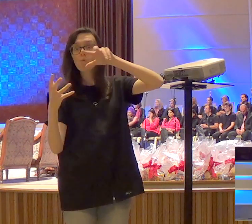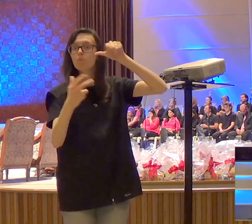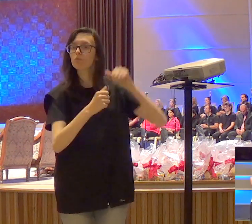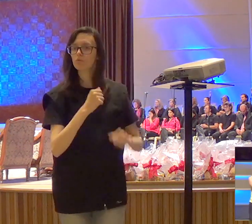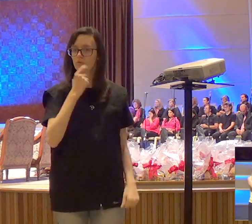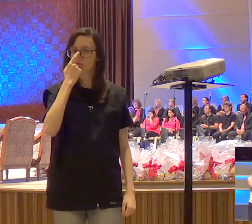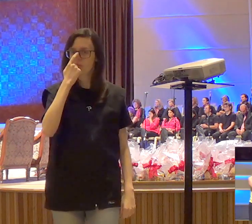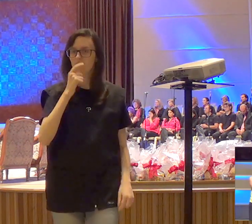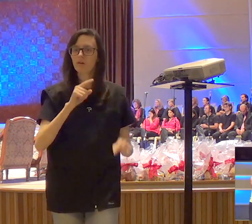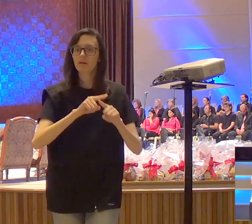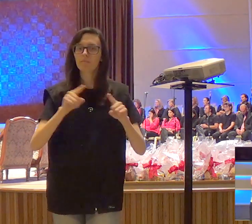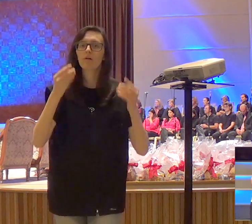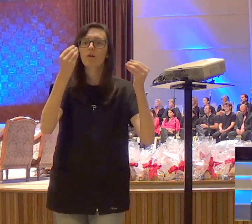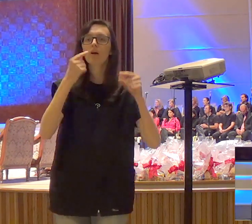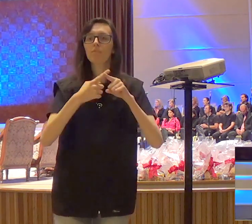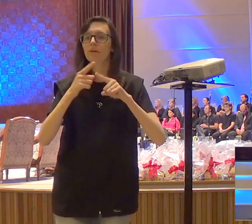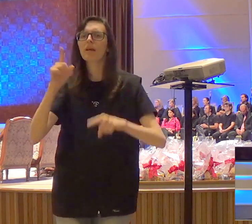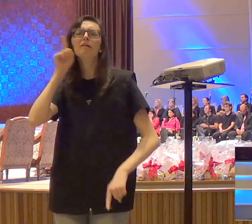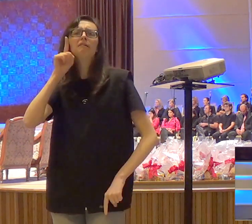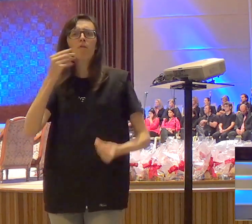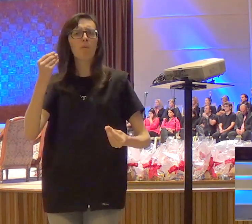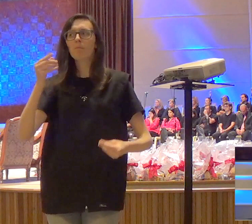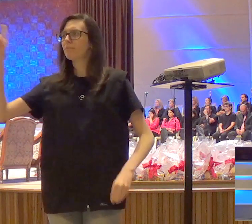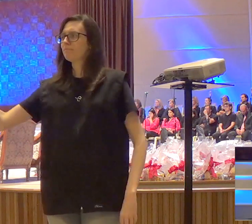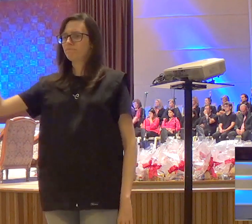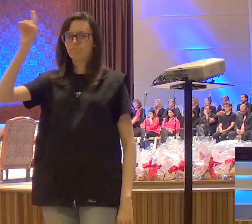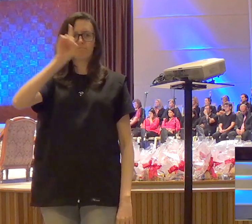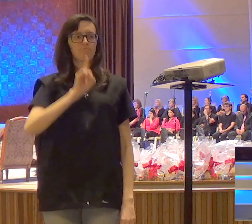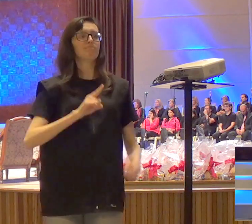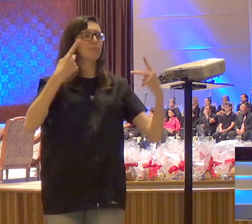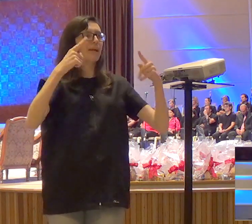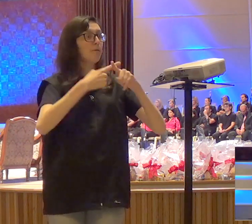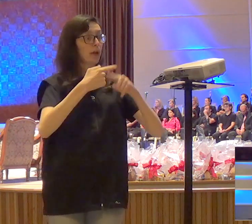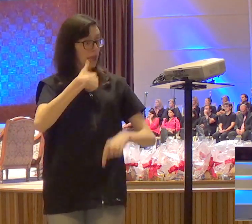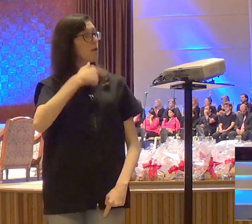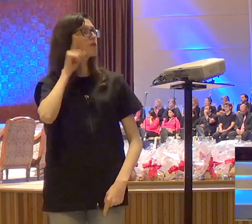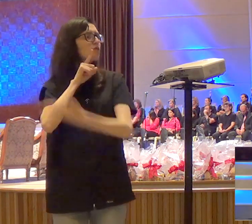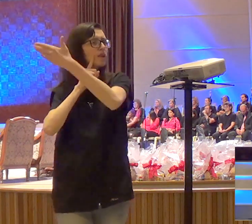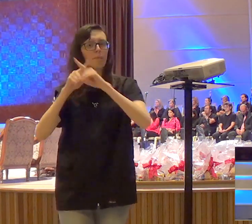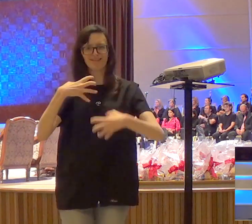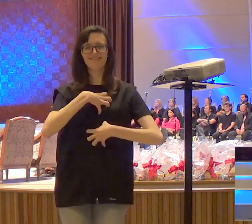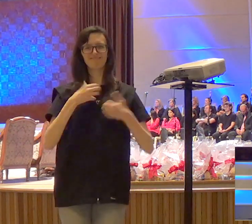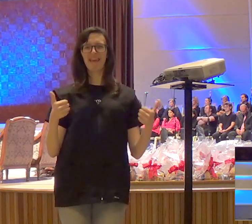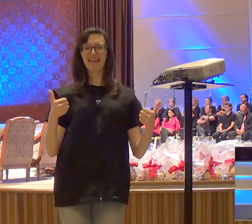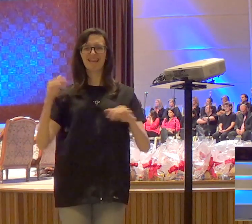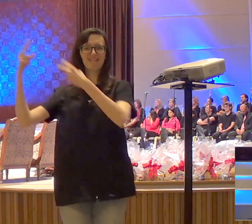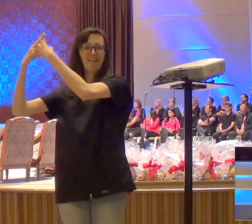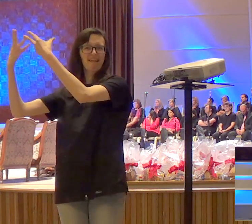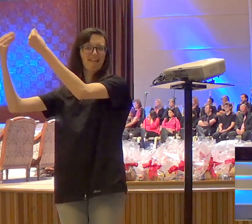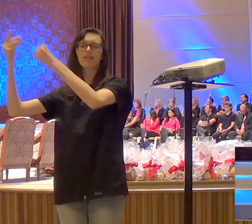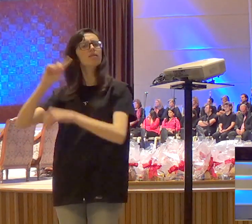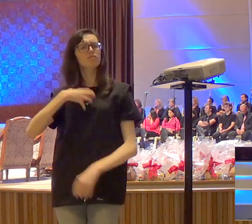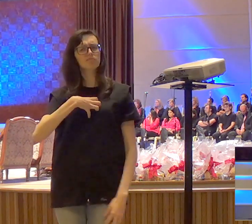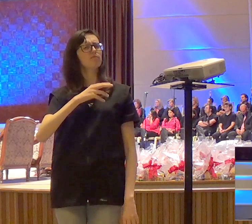Ela não está muito certa por que trouxeram uma americana então para falar sobre isso aqui no Brasil. In America, sometimes we give a life